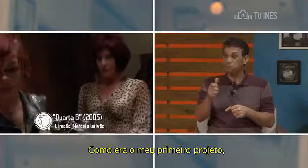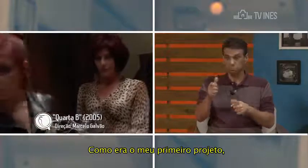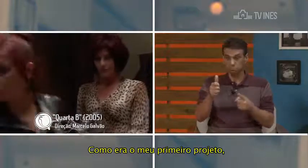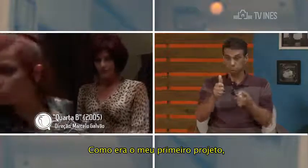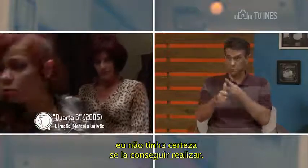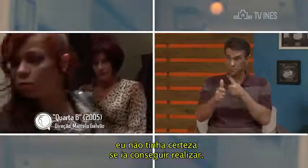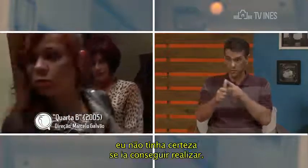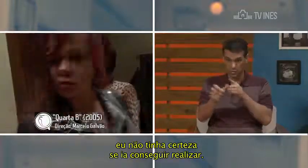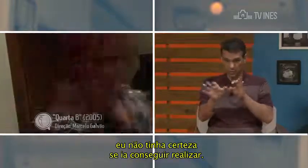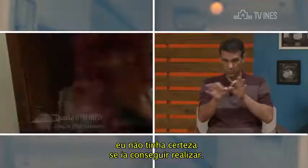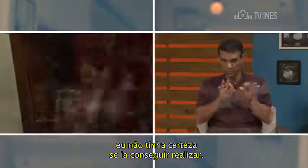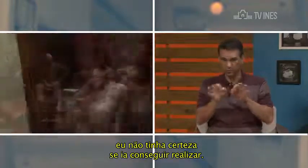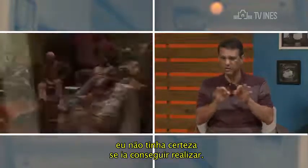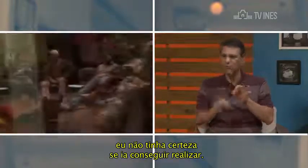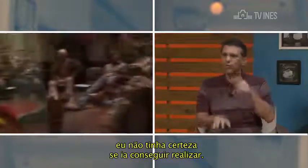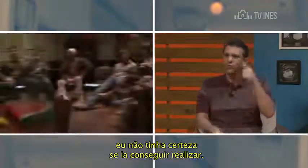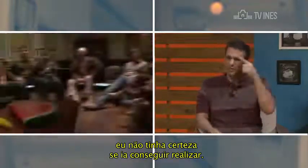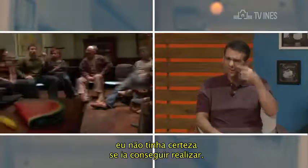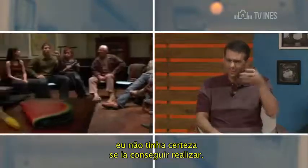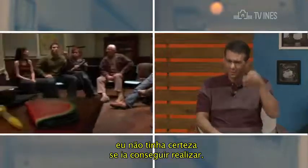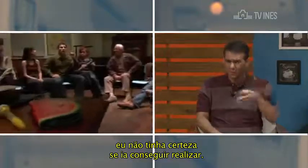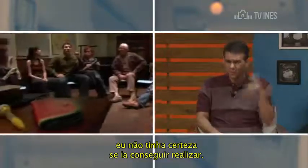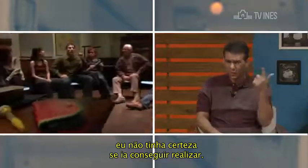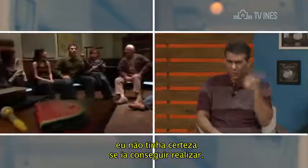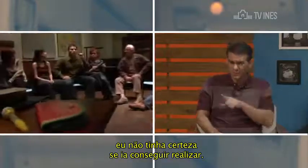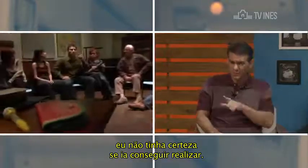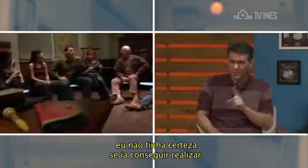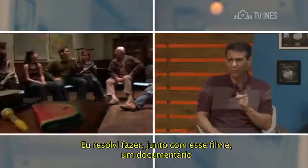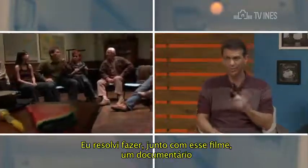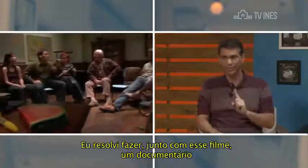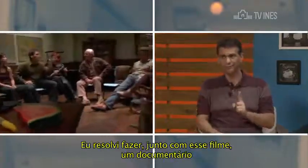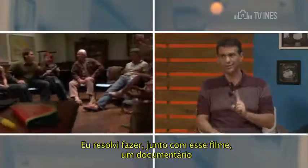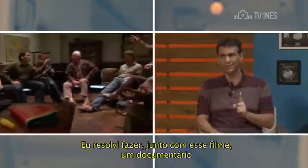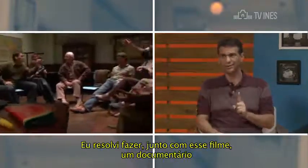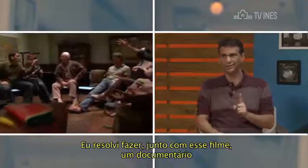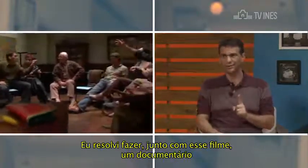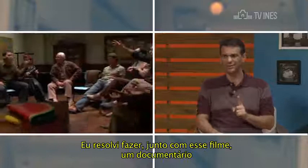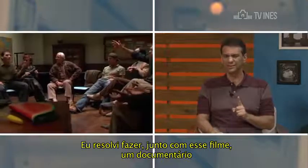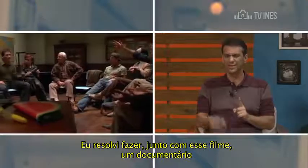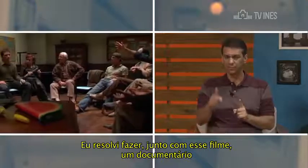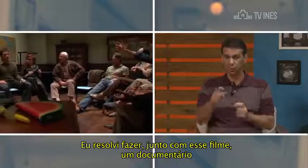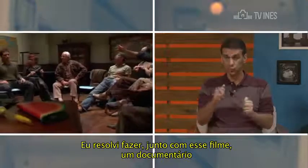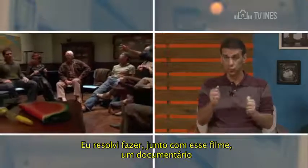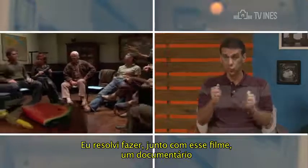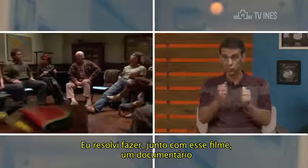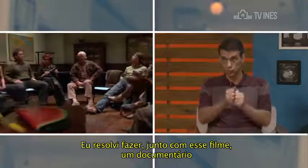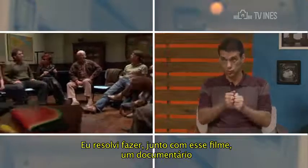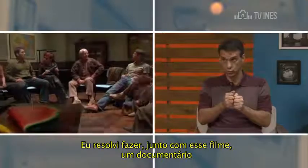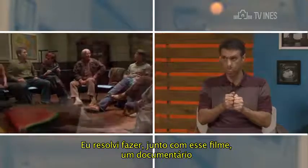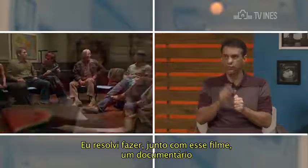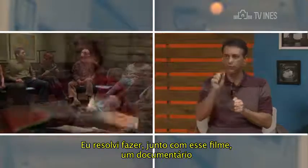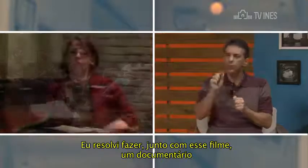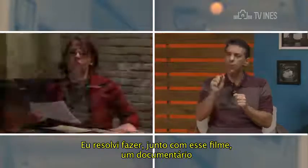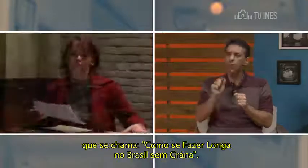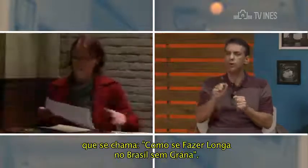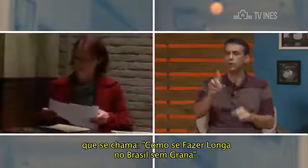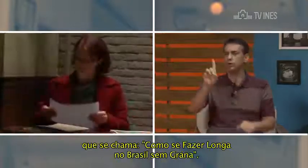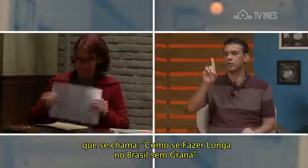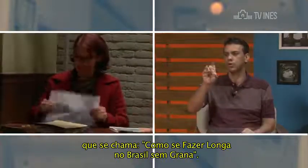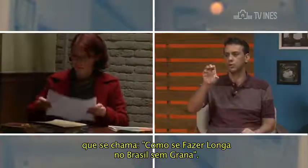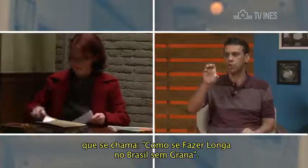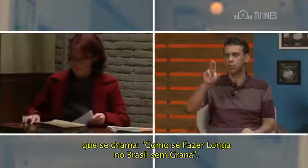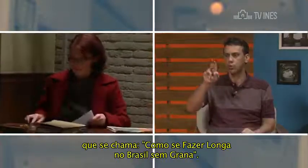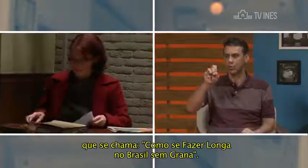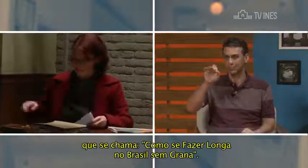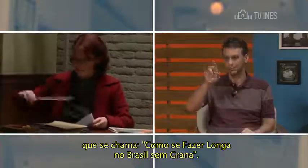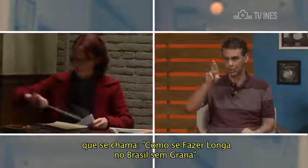primeiro projeto, eu não tinha certeza se eu ia conseguir realizar. Então eu resolvi fazer junto com esse filme um documentário. Se chama